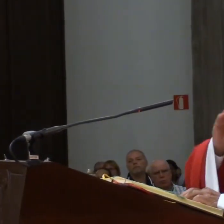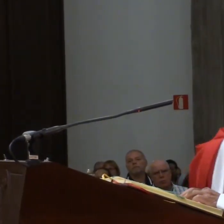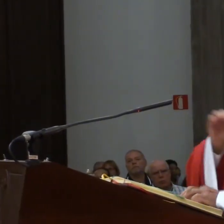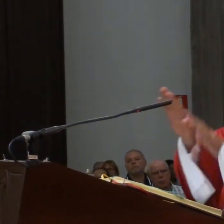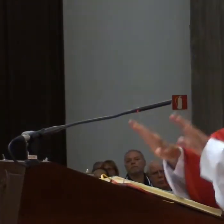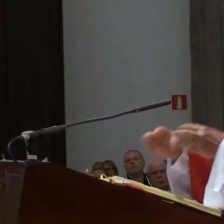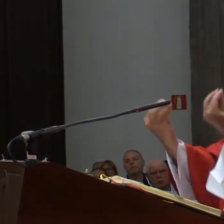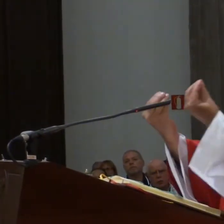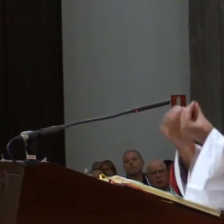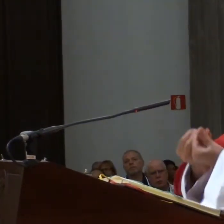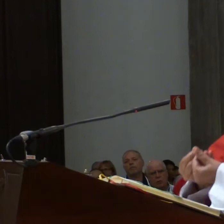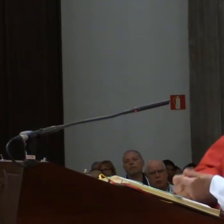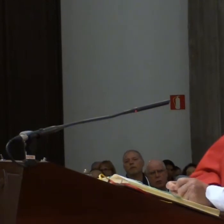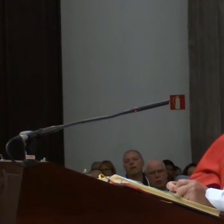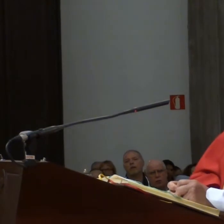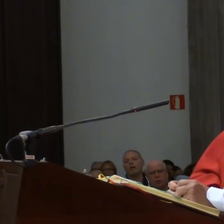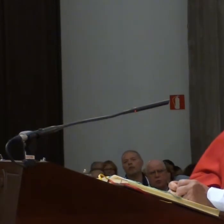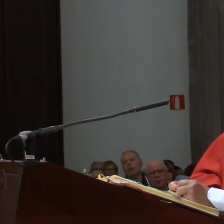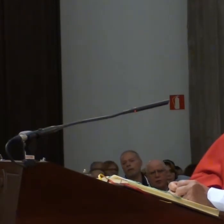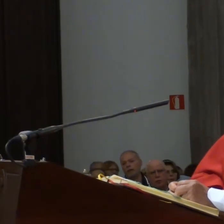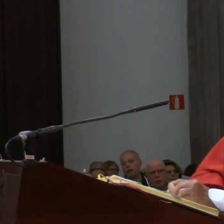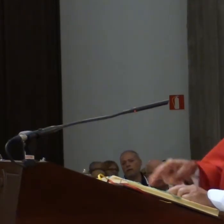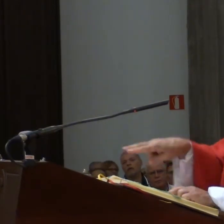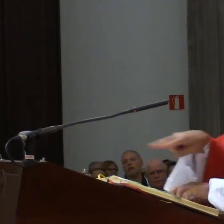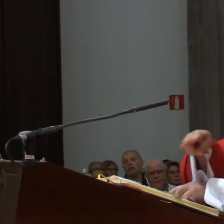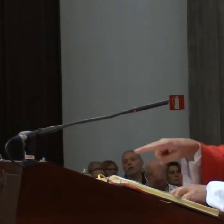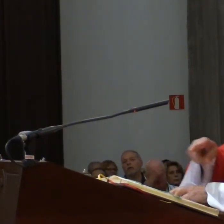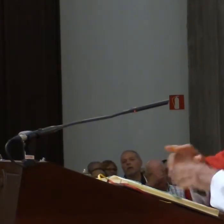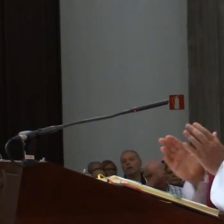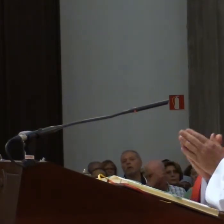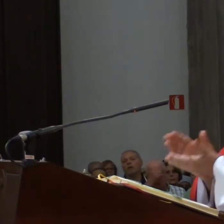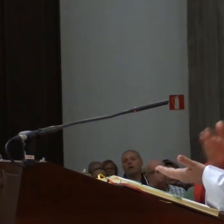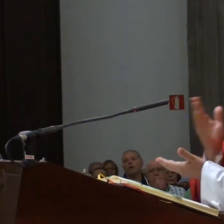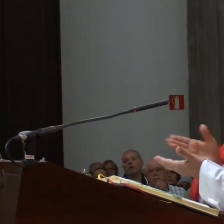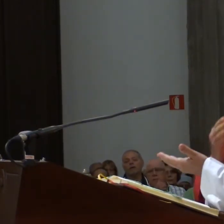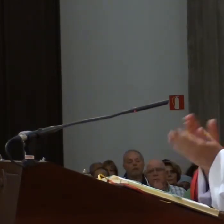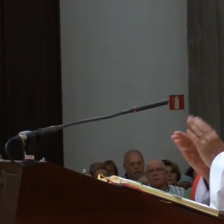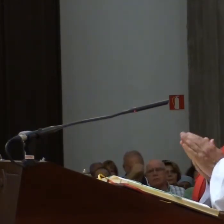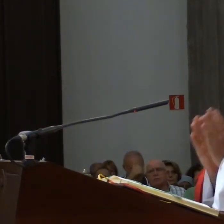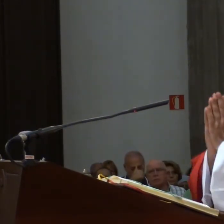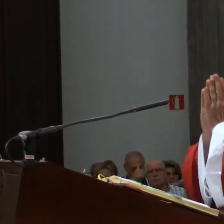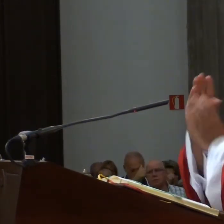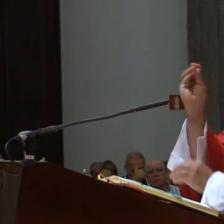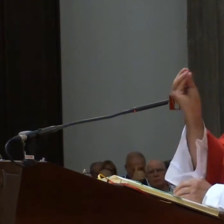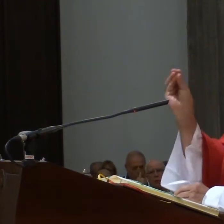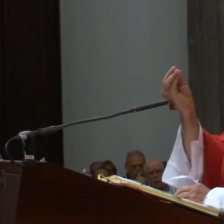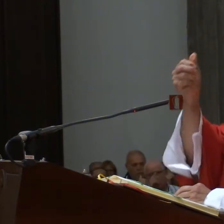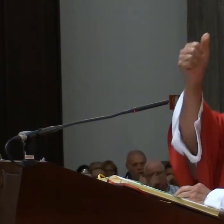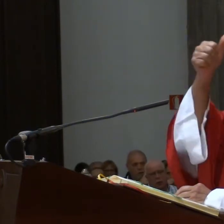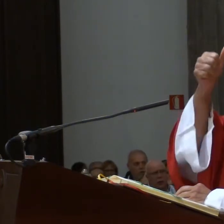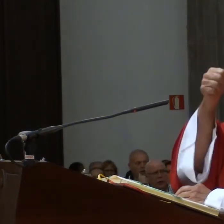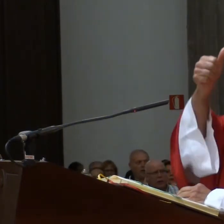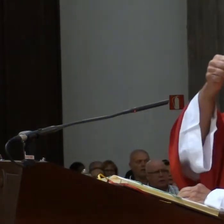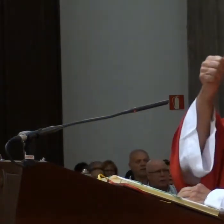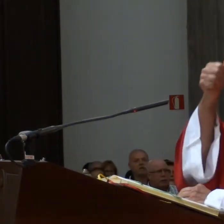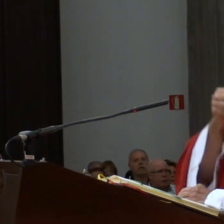el Señor esté con usted lectura del Santo Evangelio según San